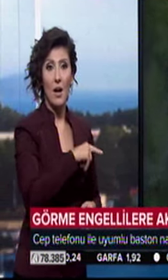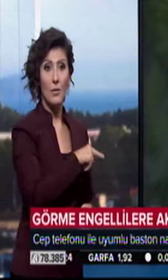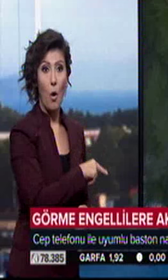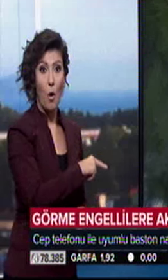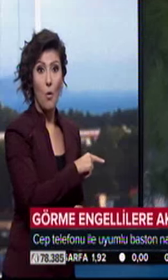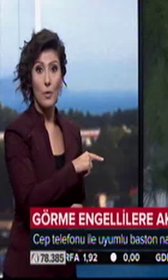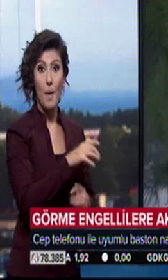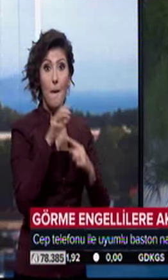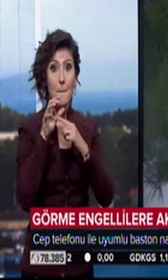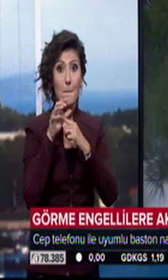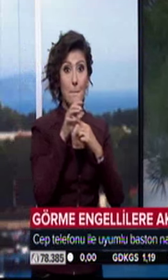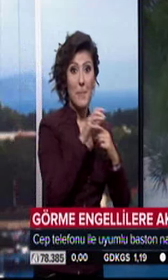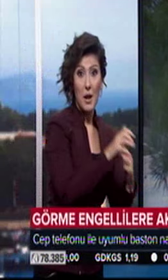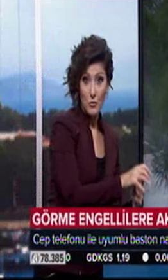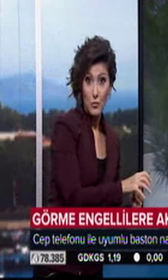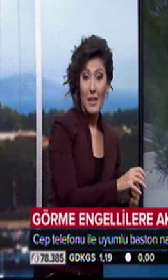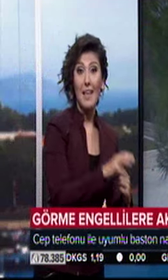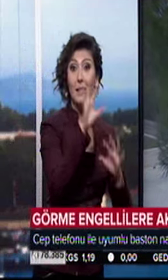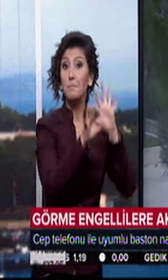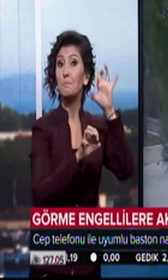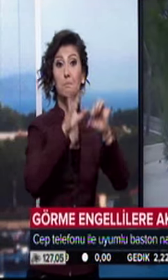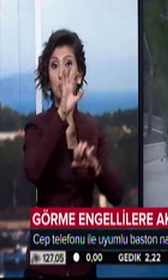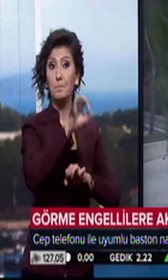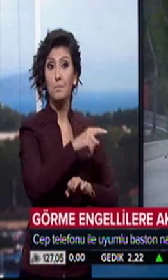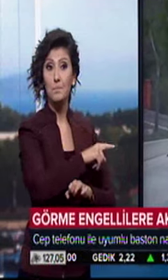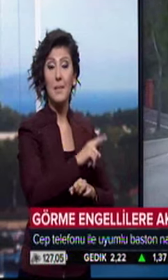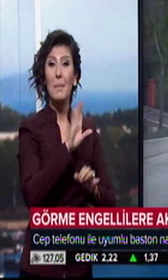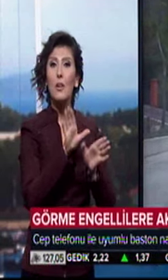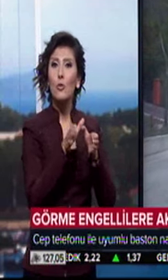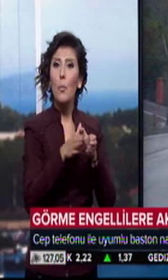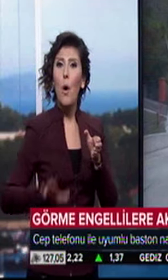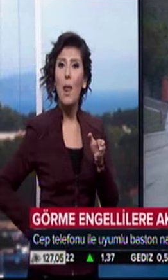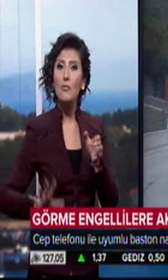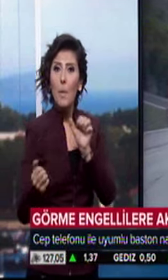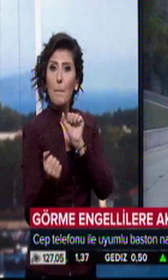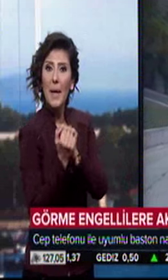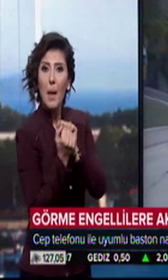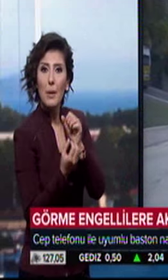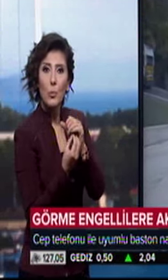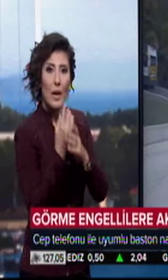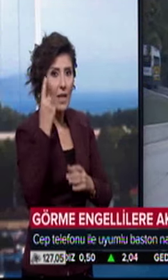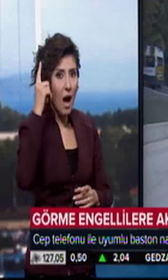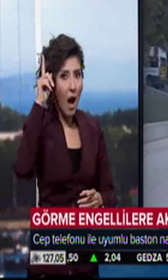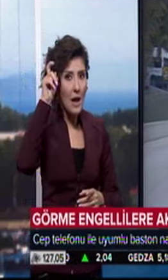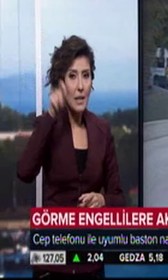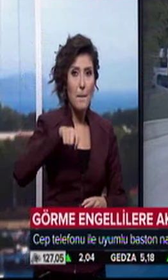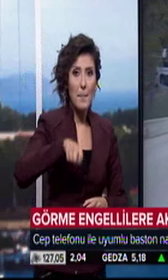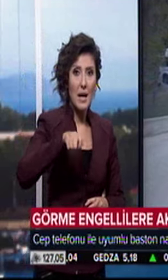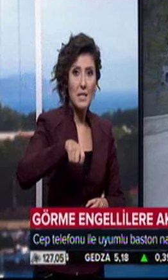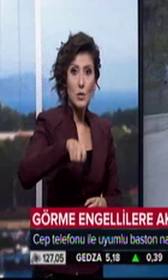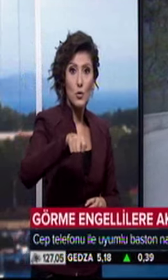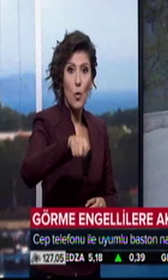Onunla paraşütle atladığı dağa tırmandı. Kürşat Ceylan bir grup girişimci üniversite öğrencisiyle ürettiği akıllı baston V-Walk